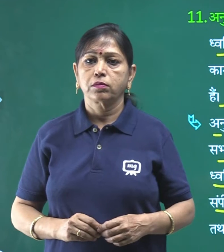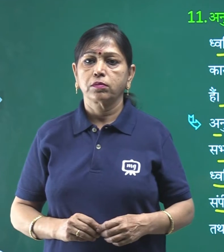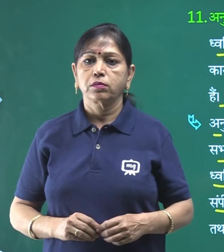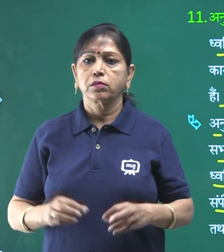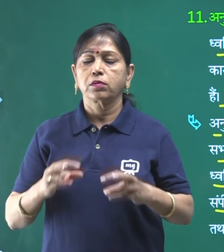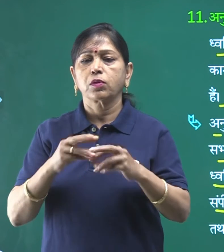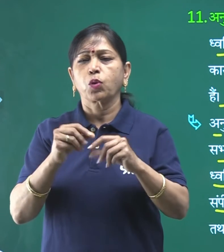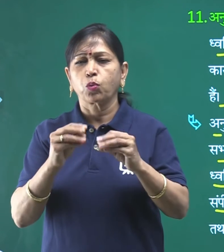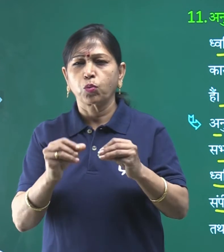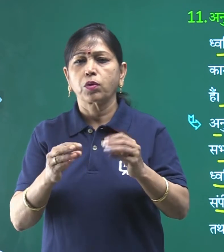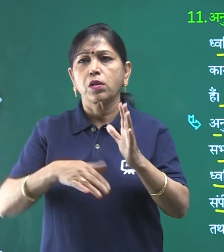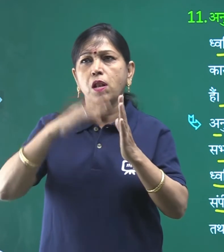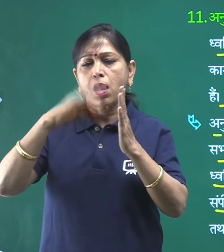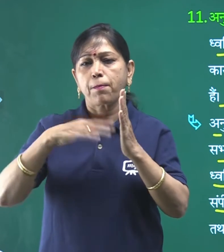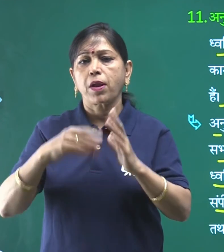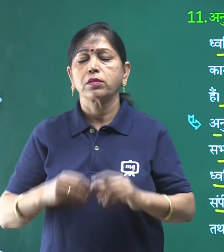खुरदरे प्लास्टर